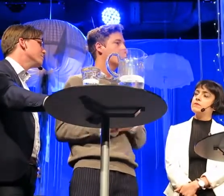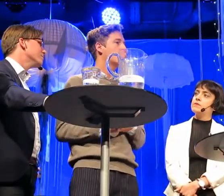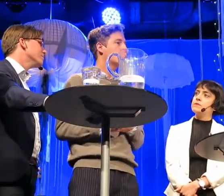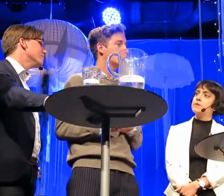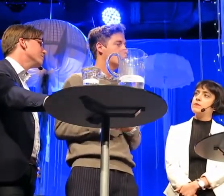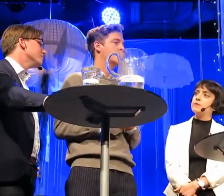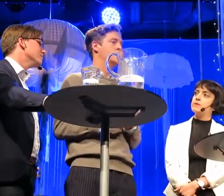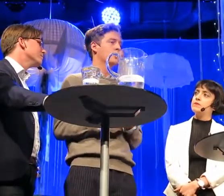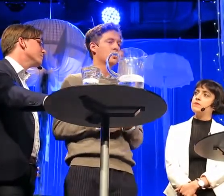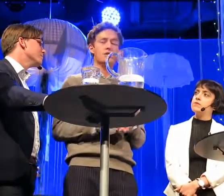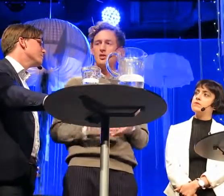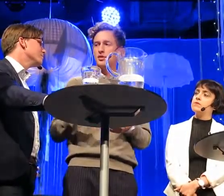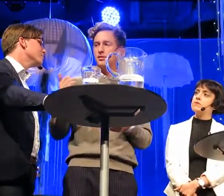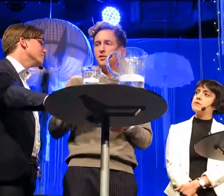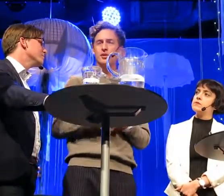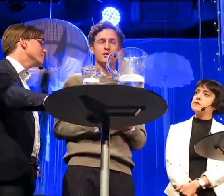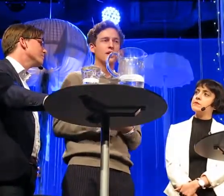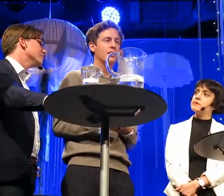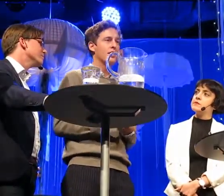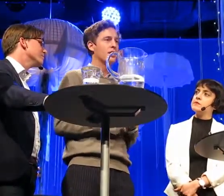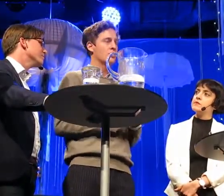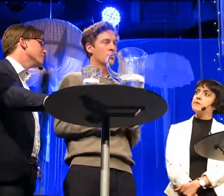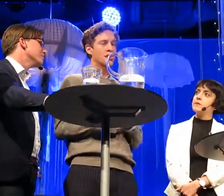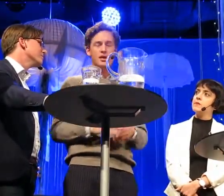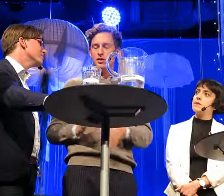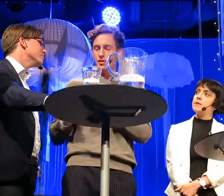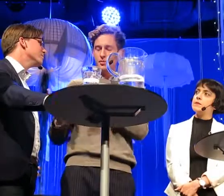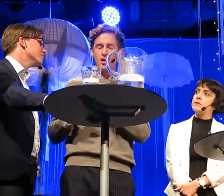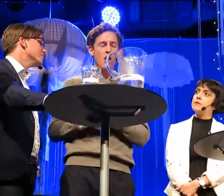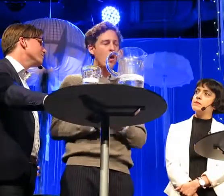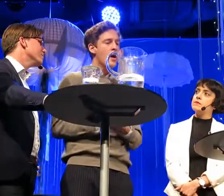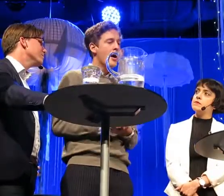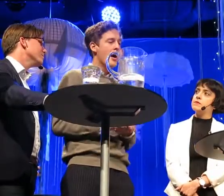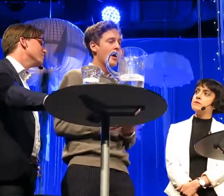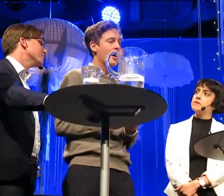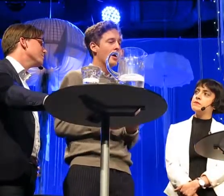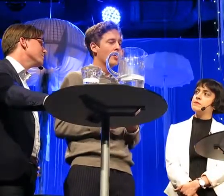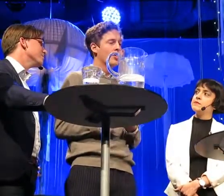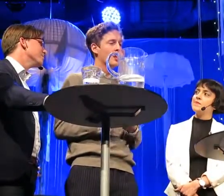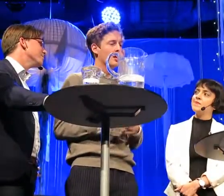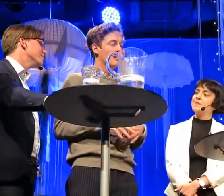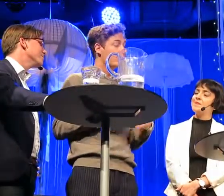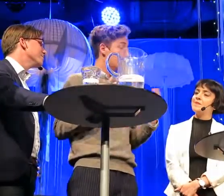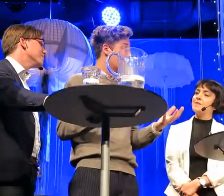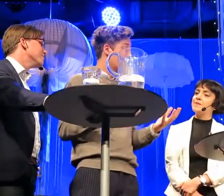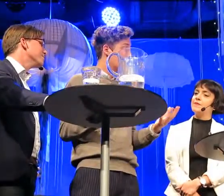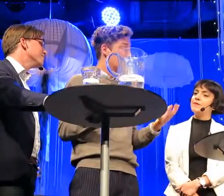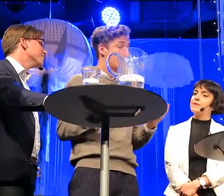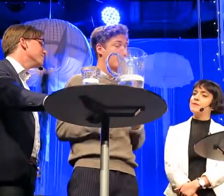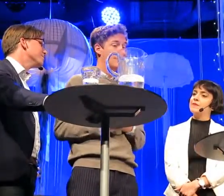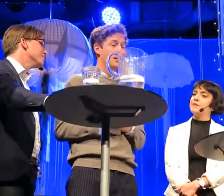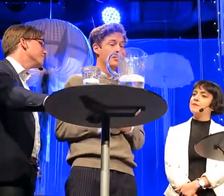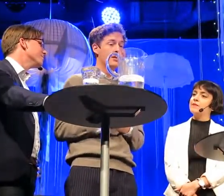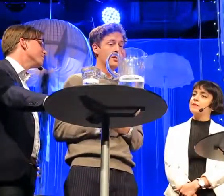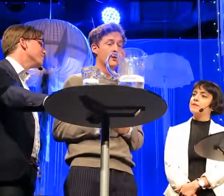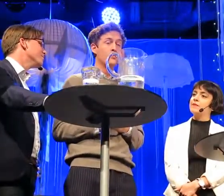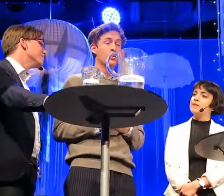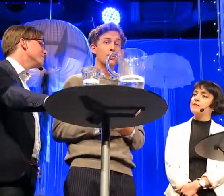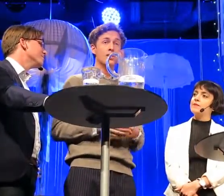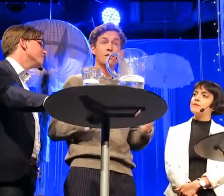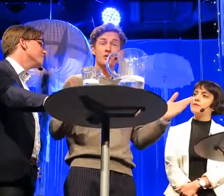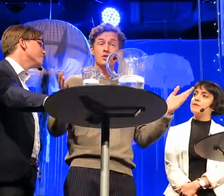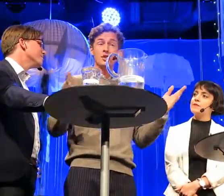Vi tog bort gruvindustrins undantag. Jag noterar att Erik har tagit en del, det är väldigt bra. Men däremot kommer vi